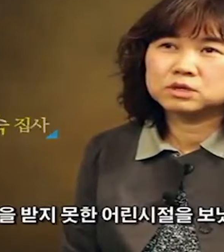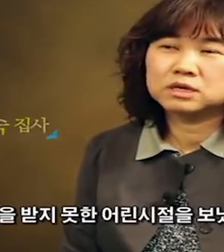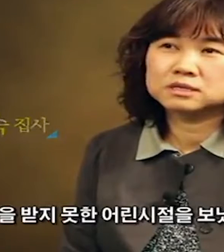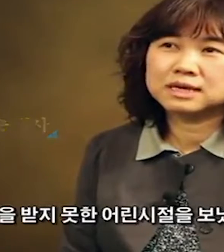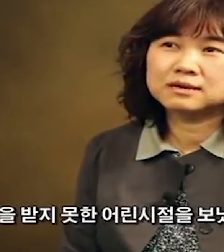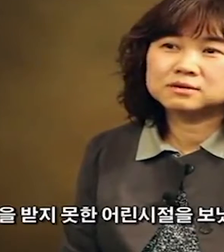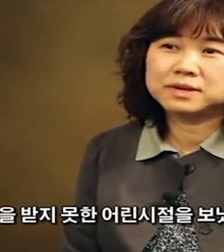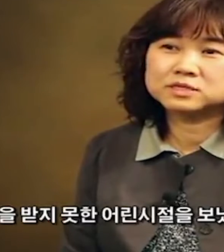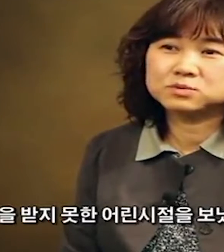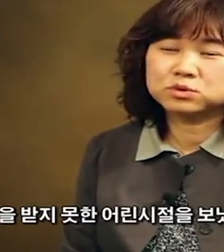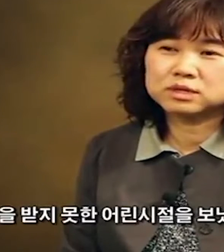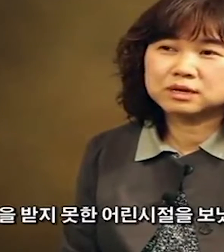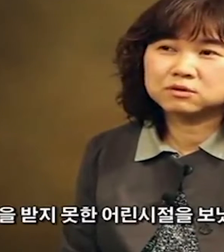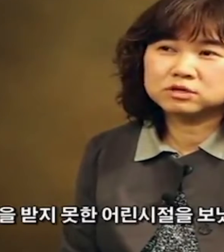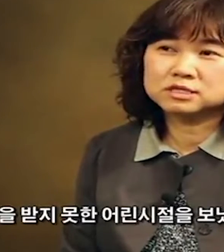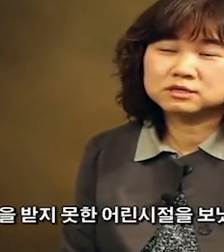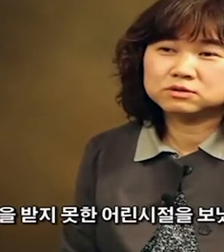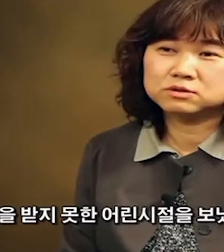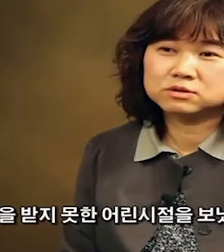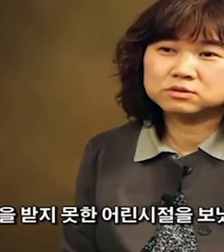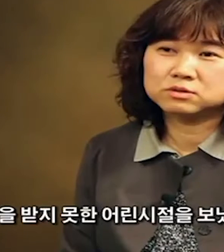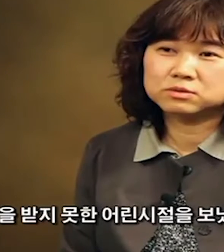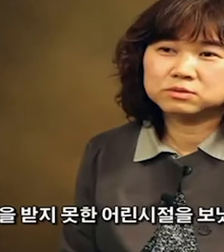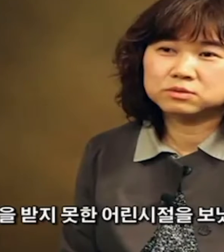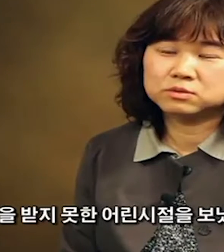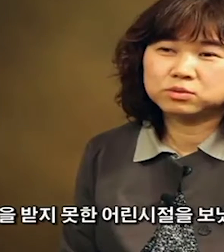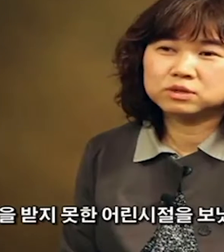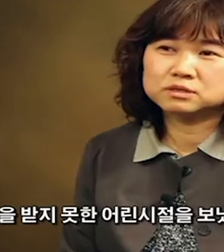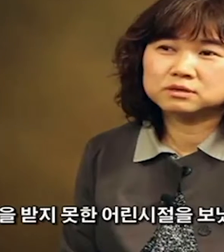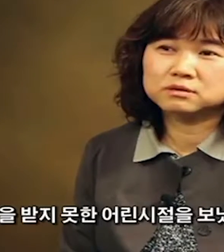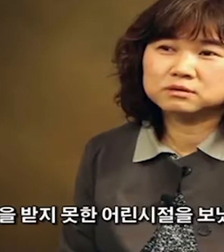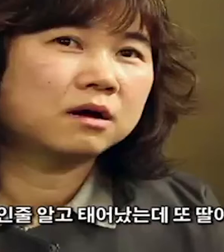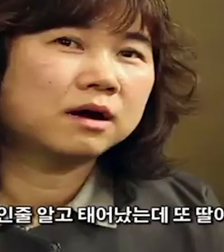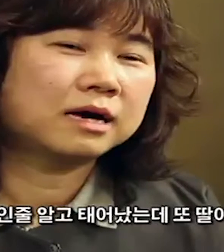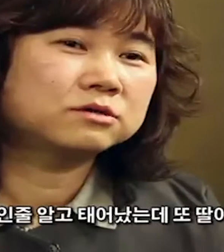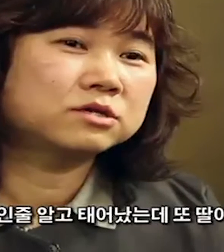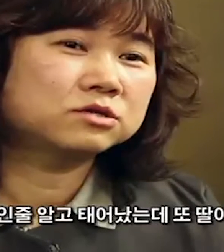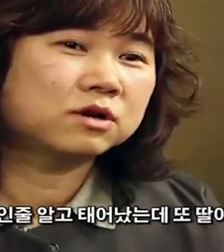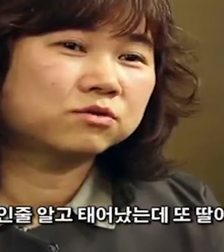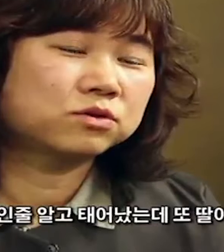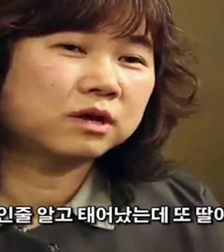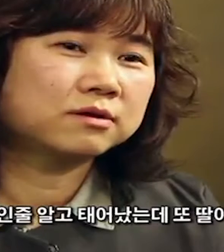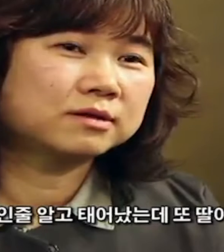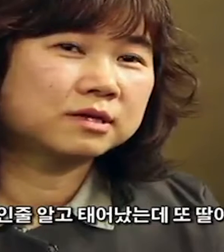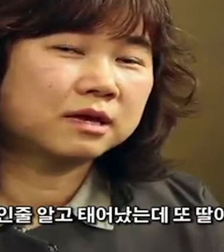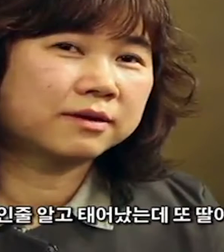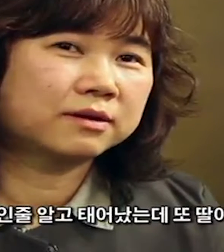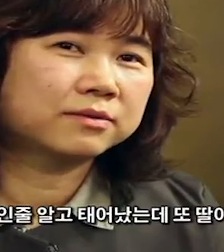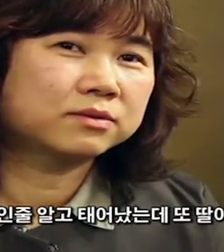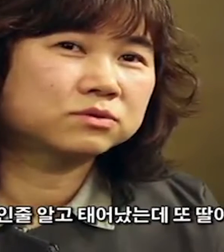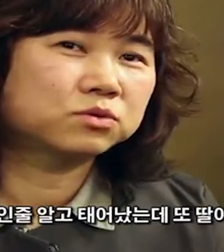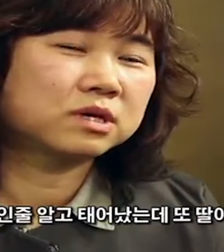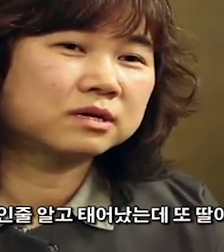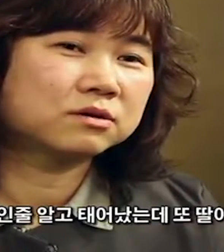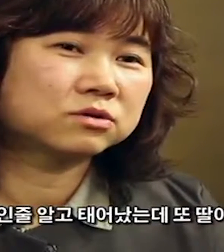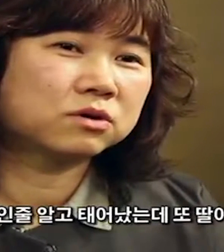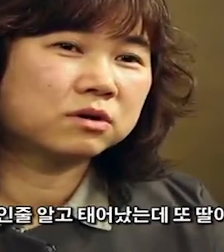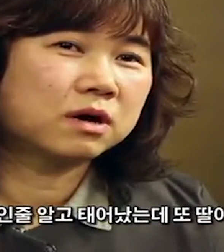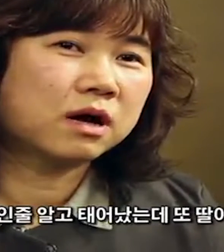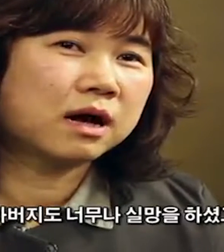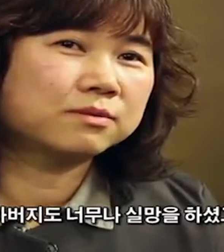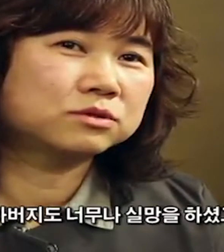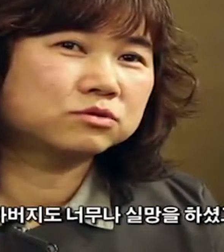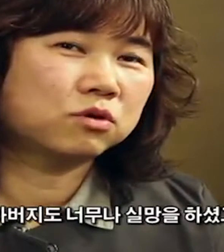별로 이렇게 사랑을 받지 못한 어린 시절을 보냈어요. 아들인 줄 알고 태어났는데 또